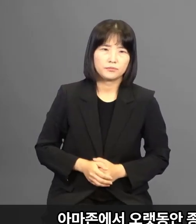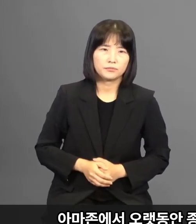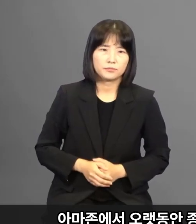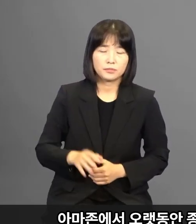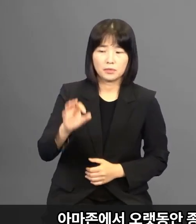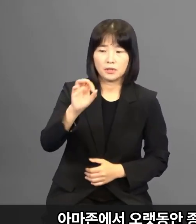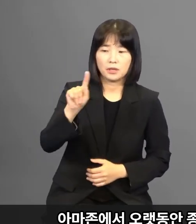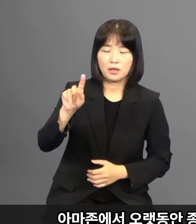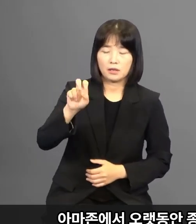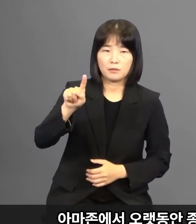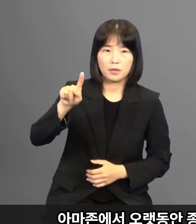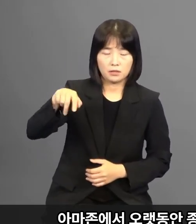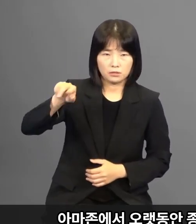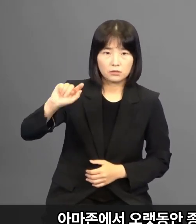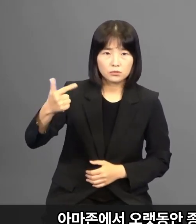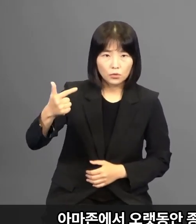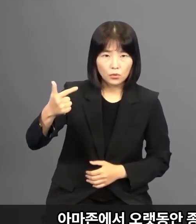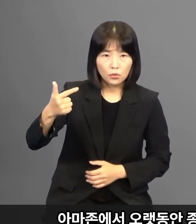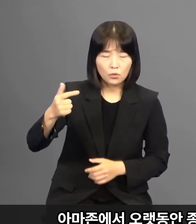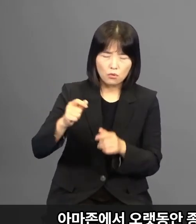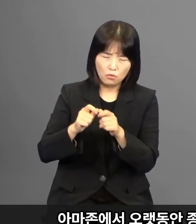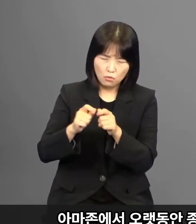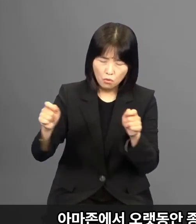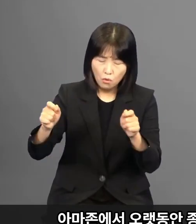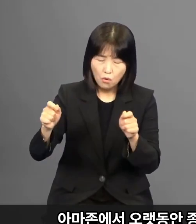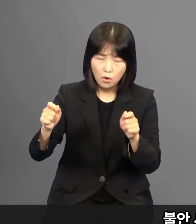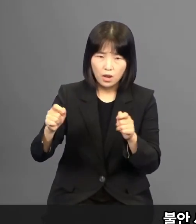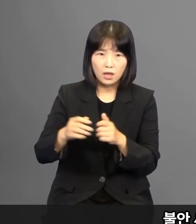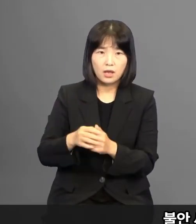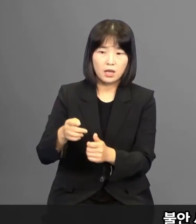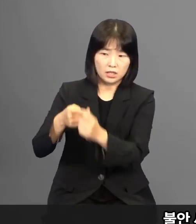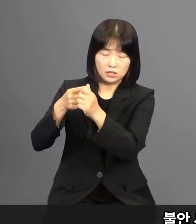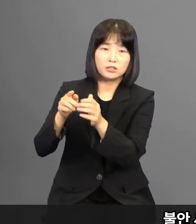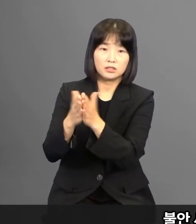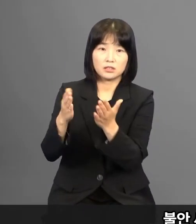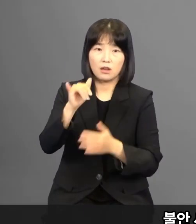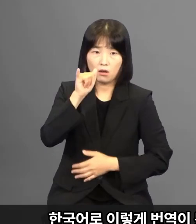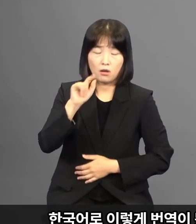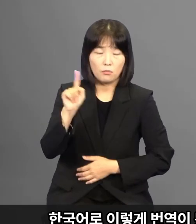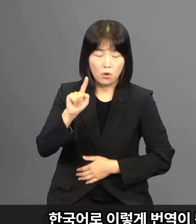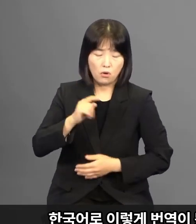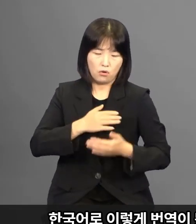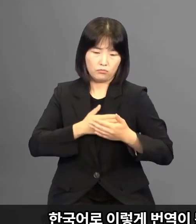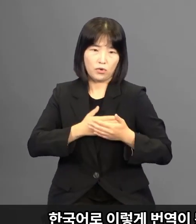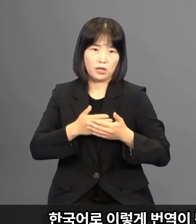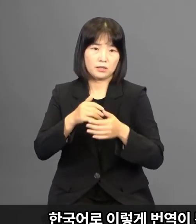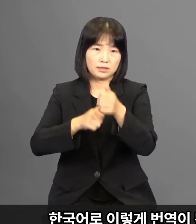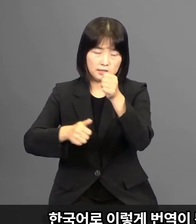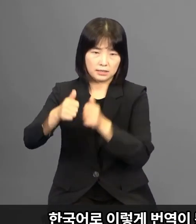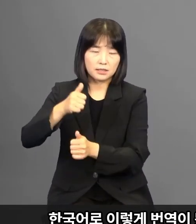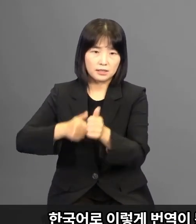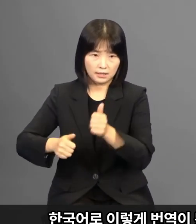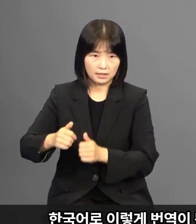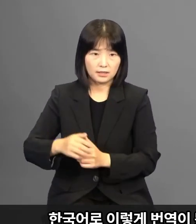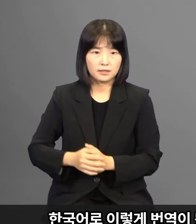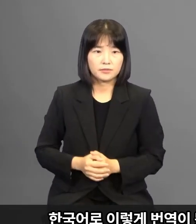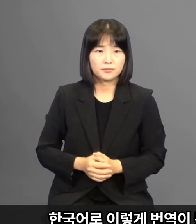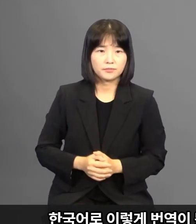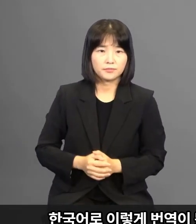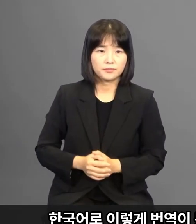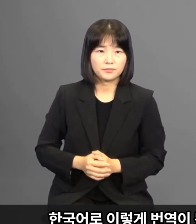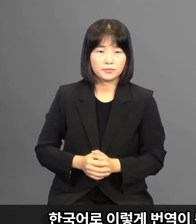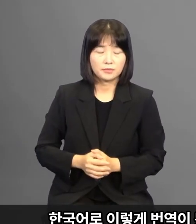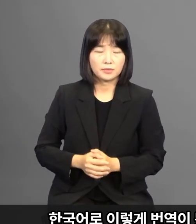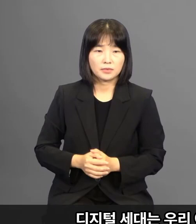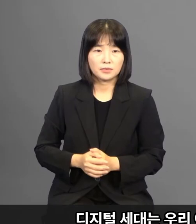아마존에서 오랫동안 종합 베스트셀러 1위였던 책이 있어요. 불안세대라는 책입니다. 한국어로 이렇게 번역이 됐는데 부제가 뭐라고